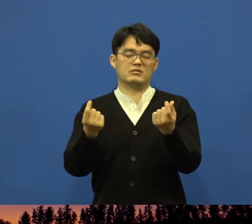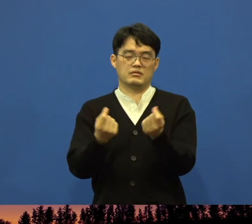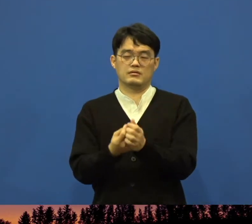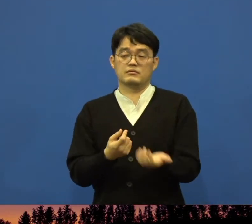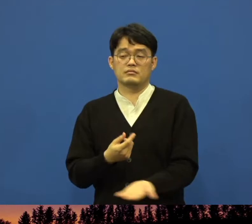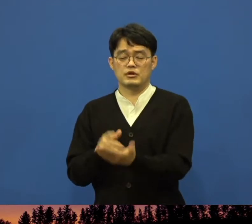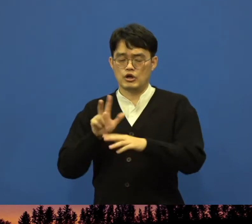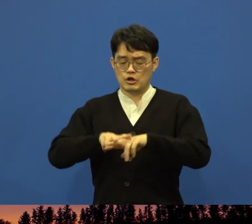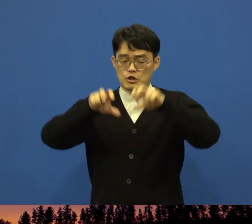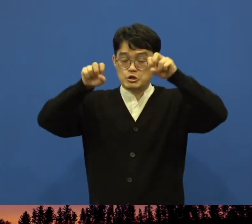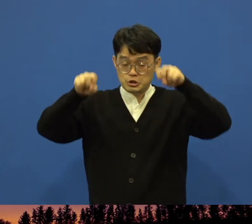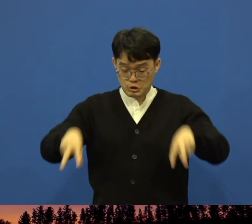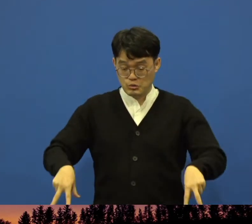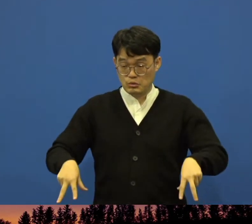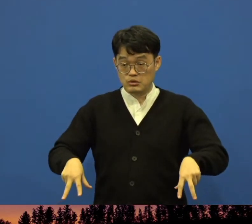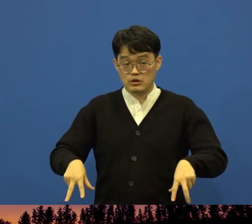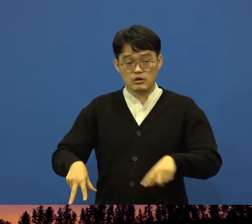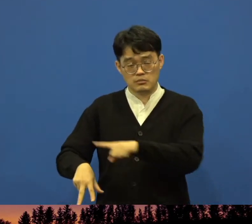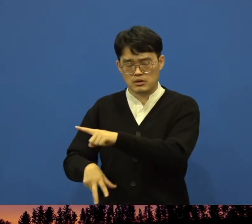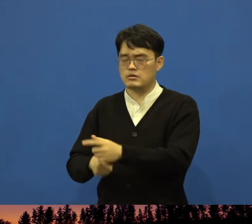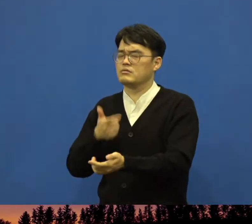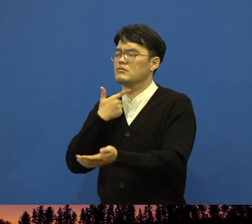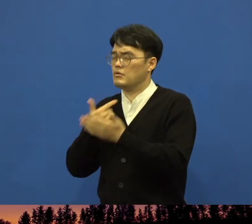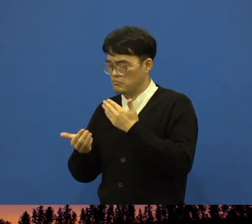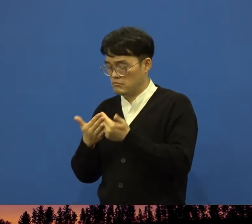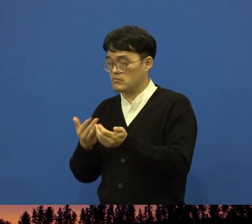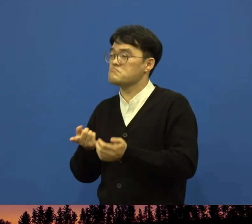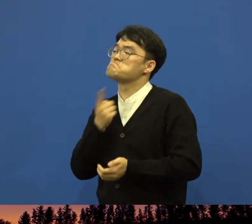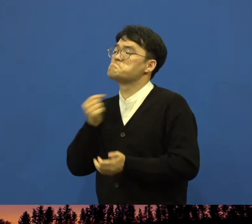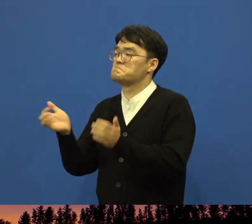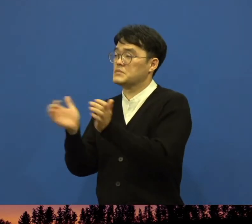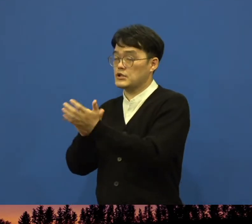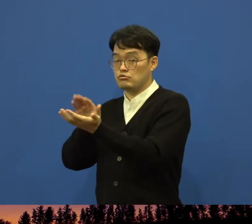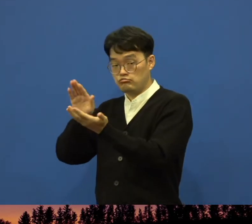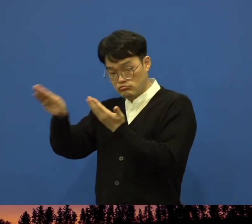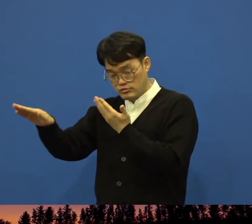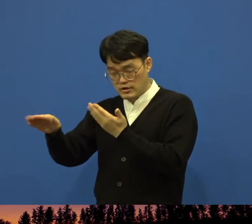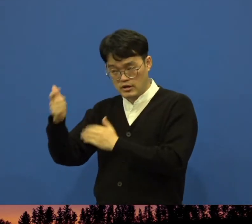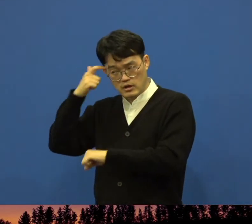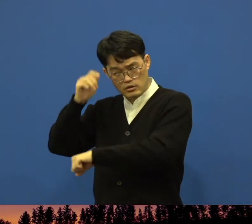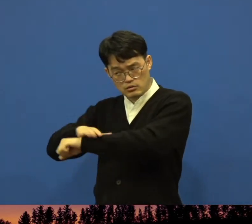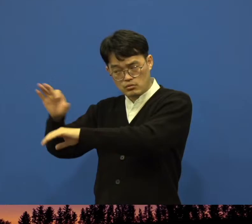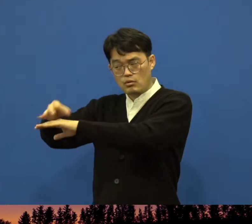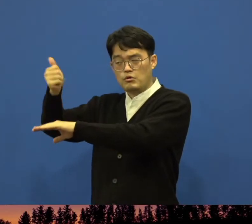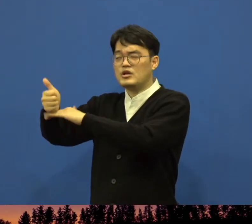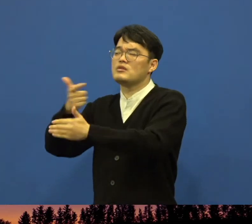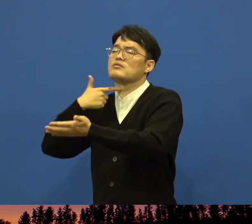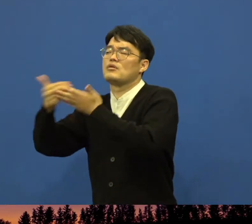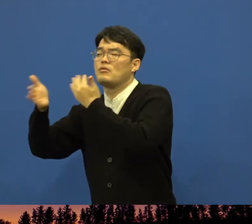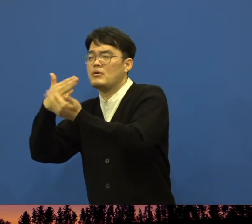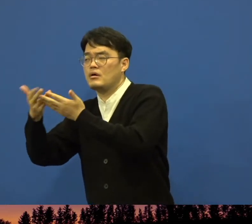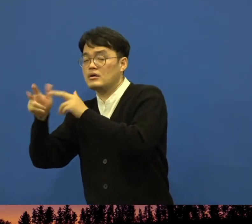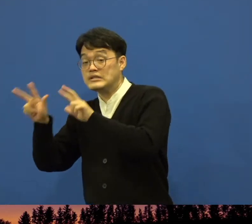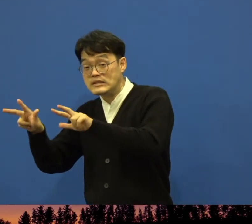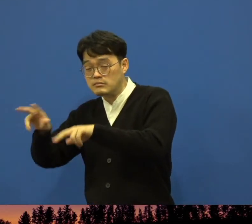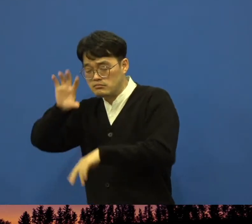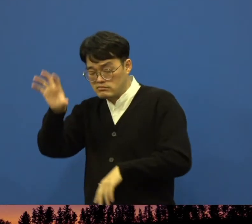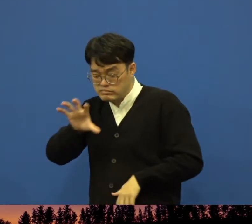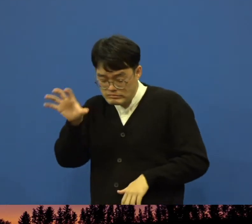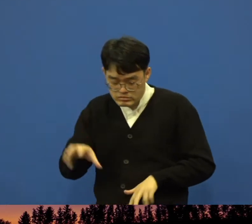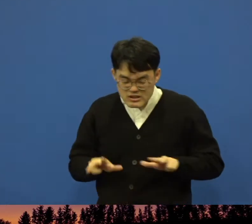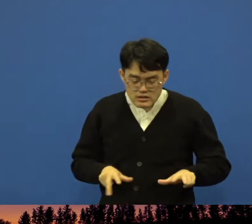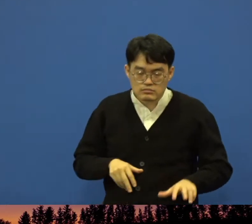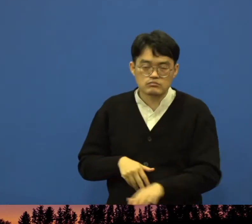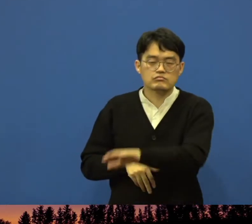하고 난 다음 주시는 거예요. 세월이 솔로몬의 경험을 한 것이 오늘 우리도 똑같아요, 여러분. 솔로몬의